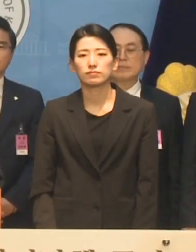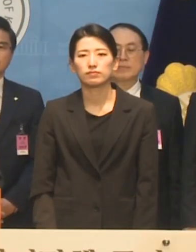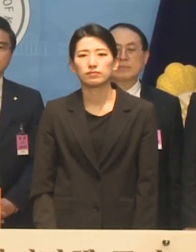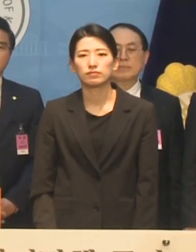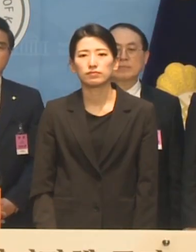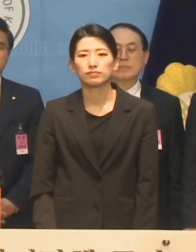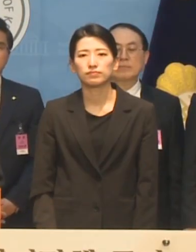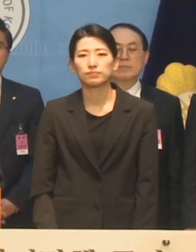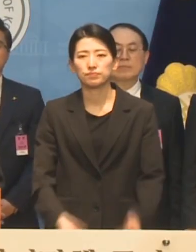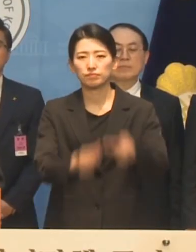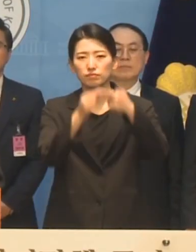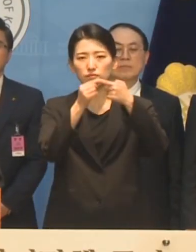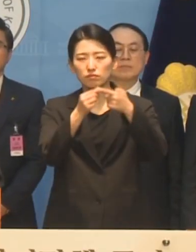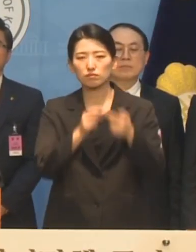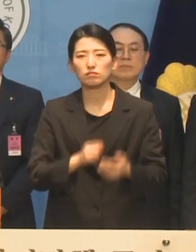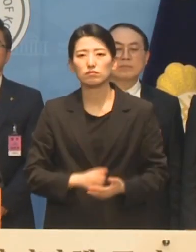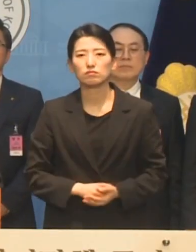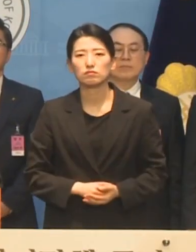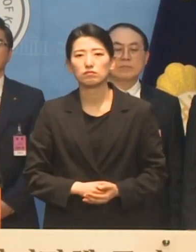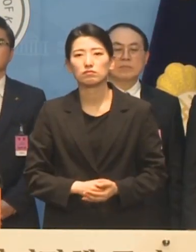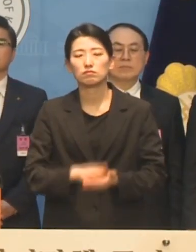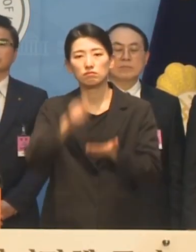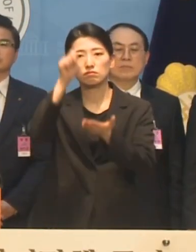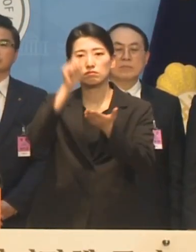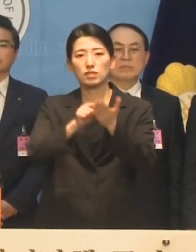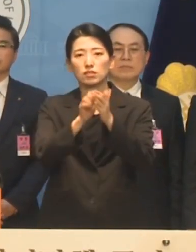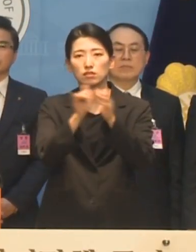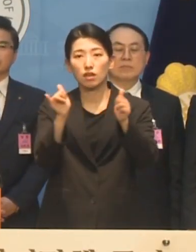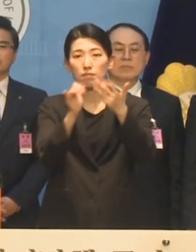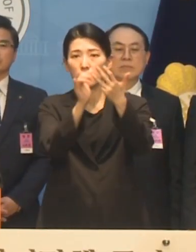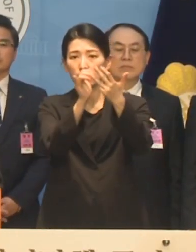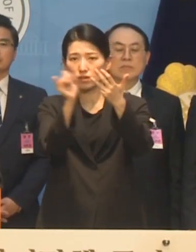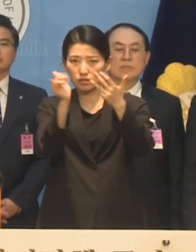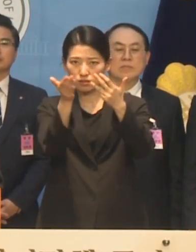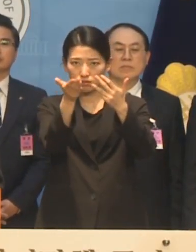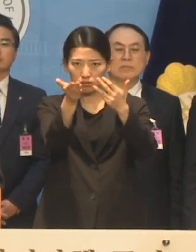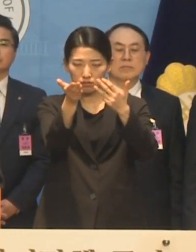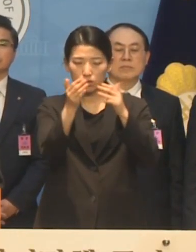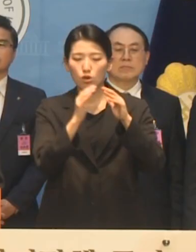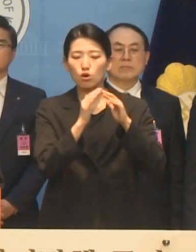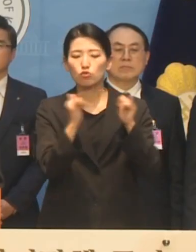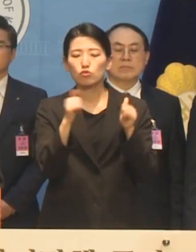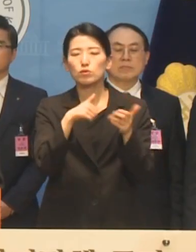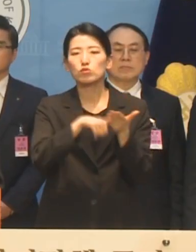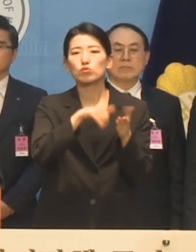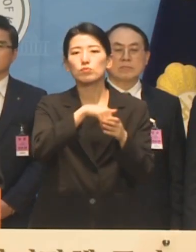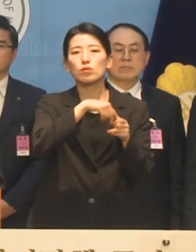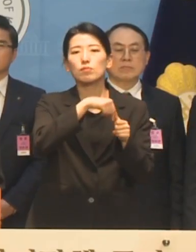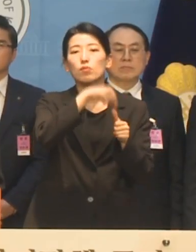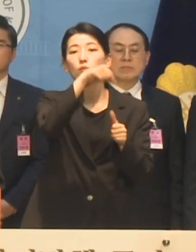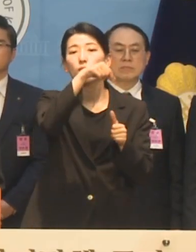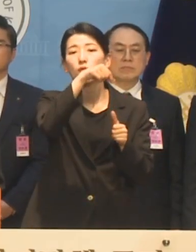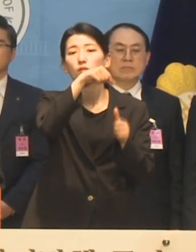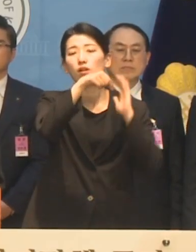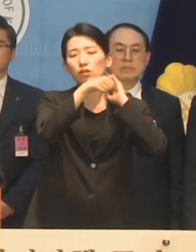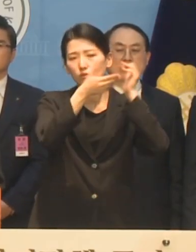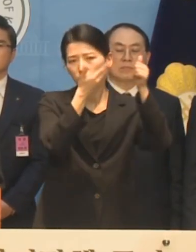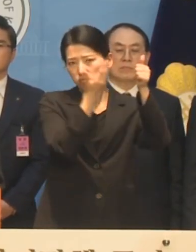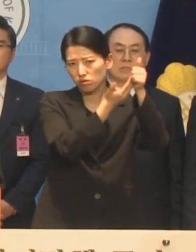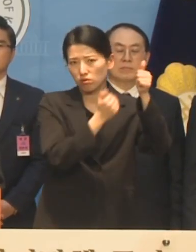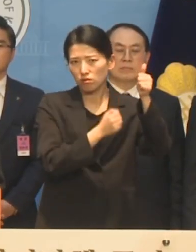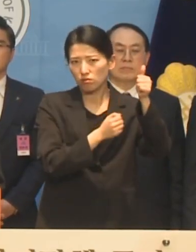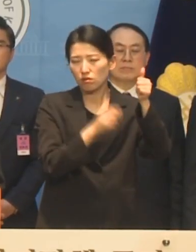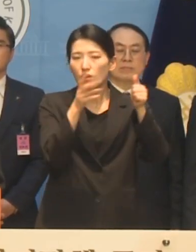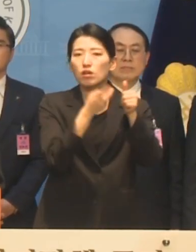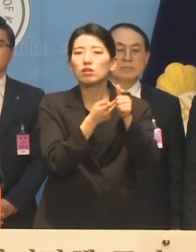하나, 8인의 헌재 재판관들은 국민이 뽑은 대통령 탄핵의 부당함을